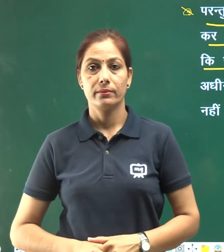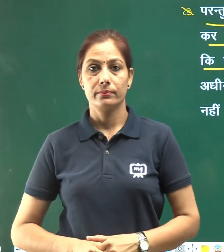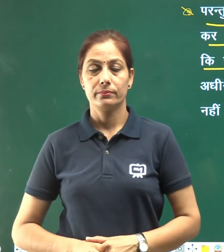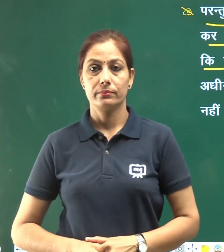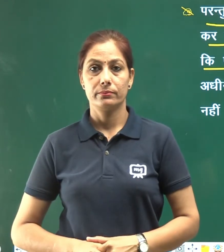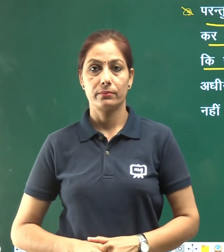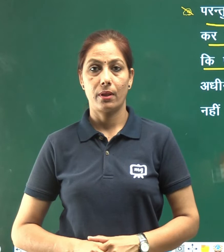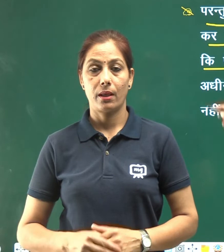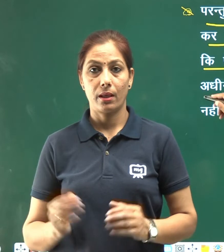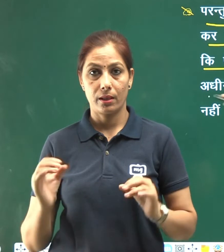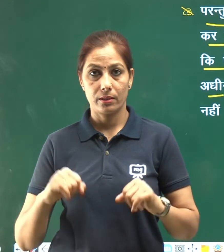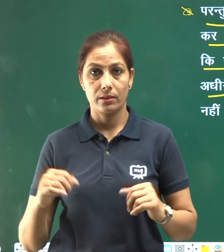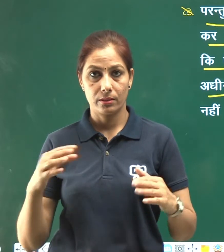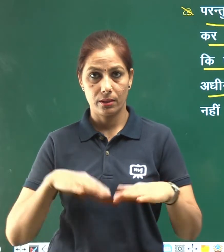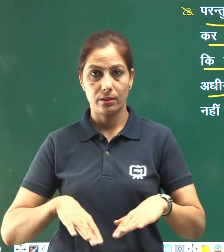अधीन आता है,